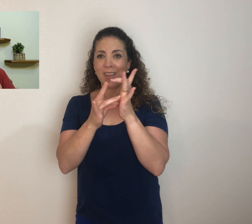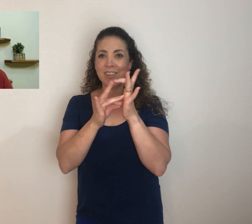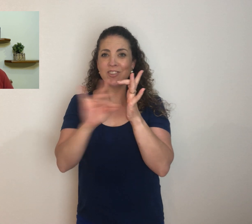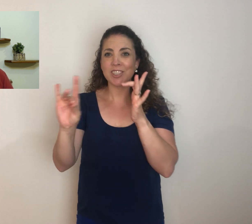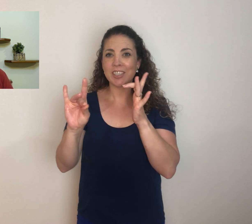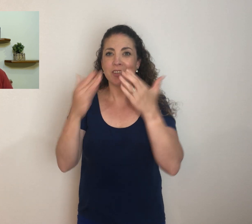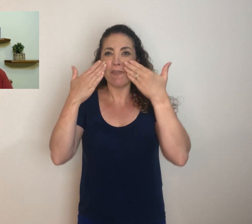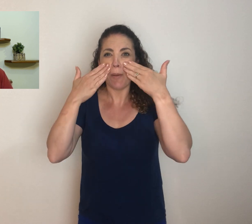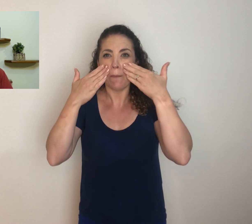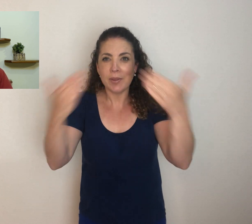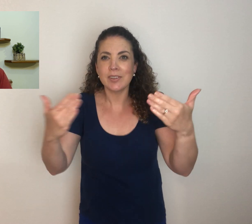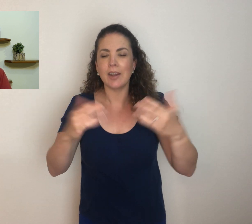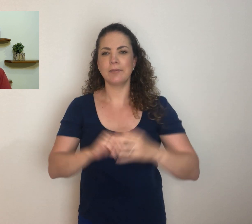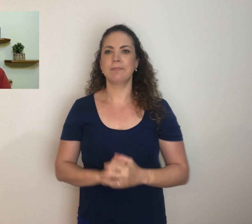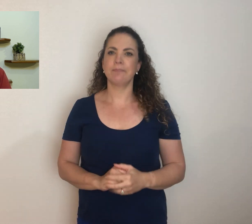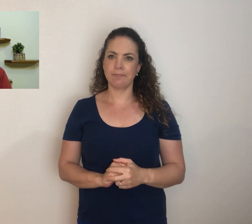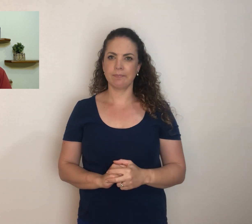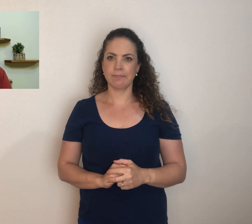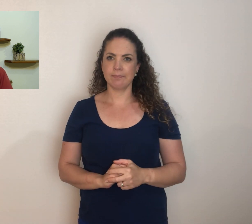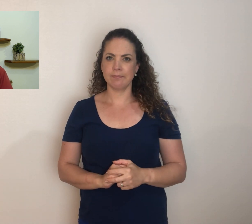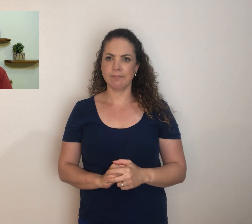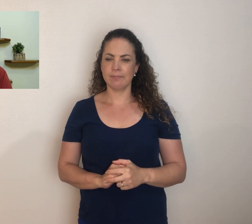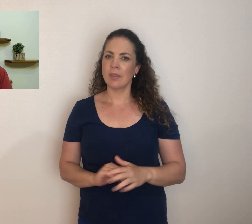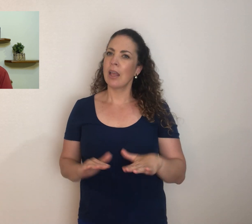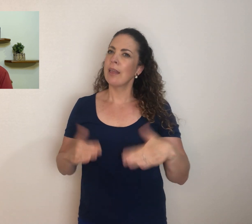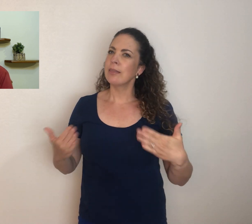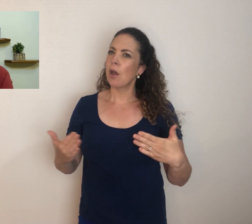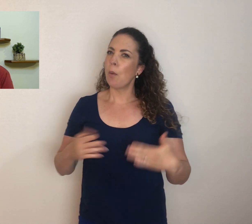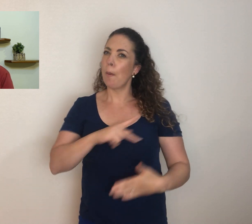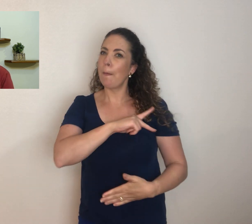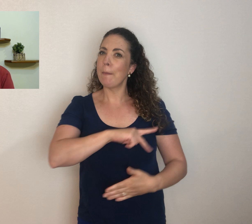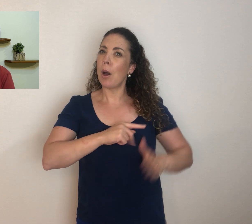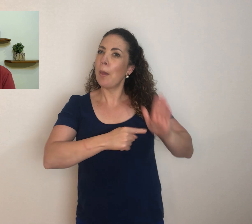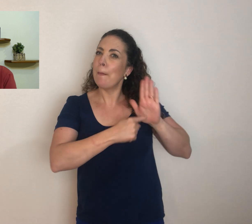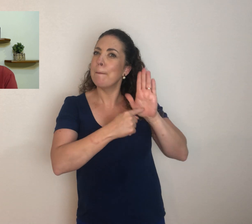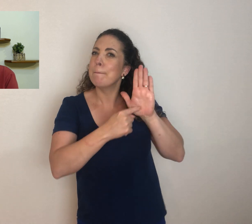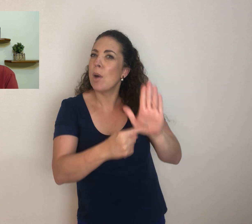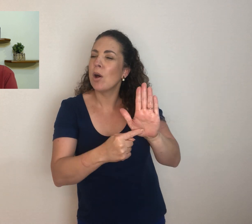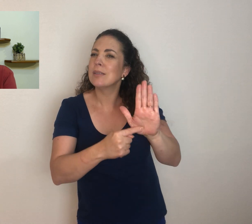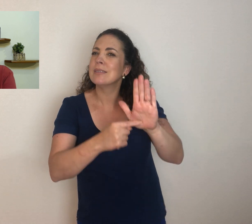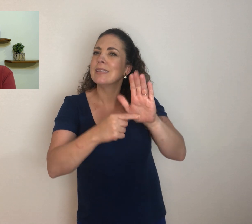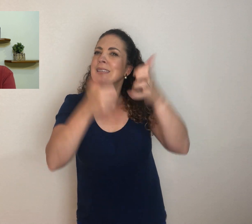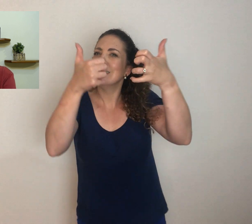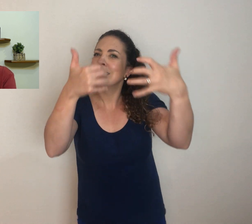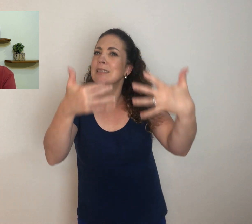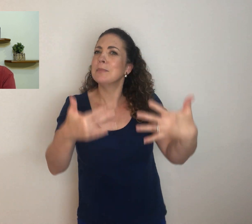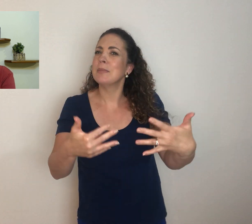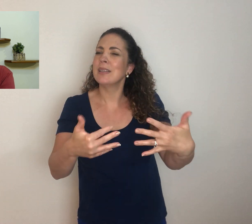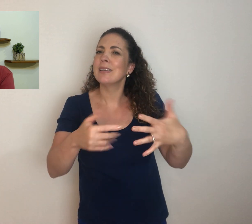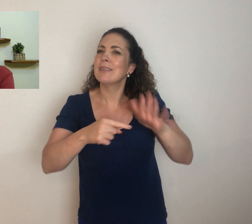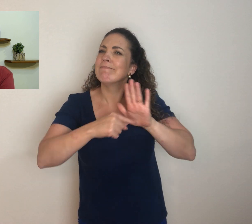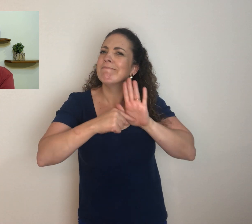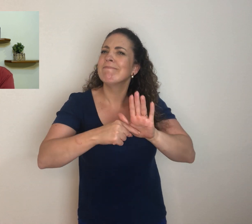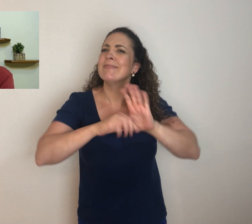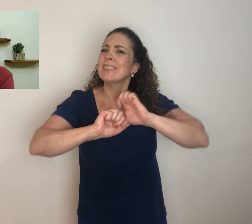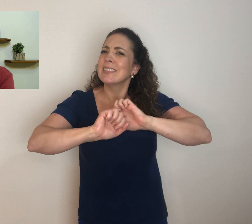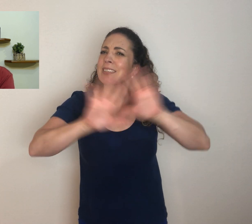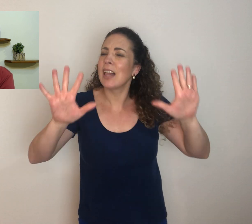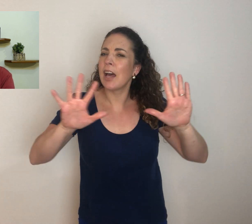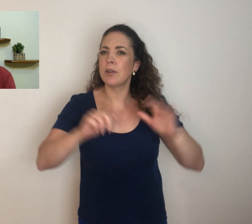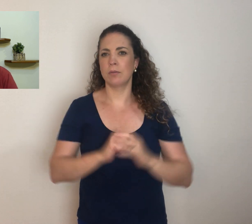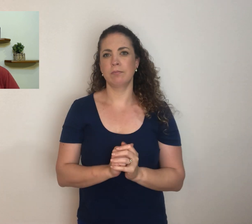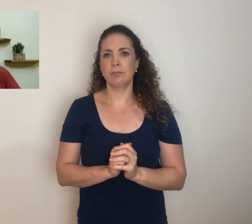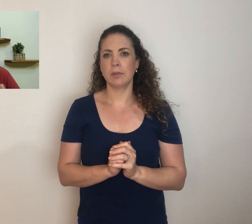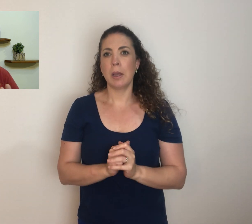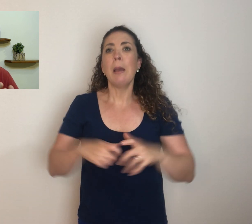Que a vinda do Senhor e o arrebatamento só ocorrerão depois de dois